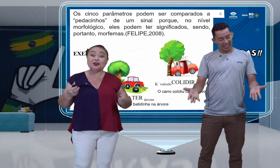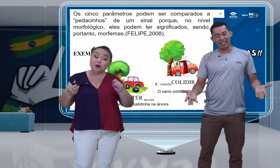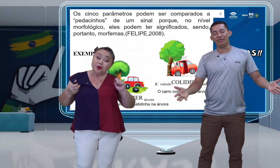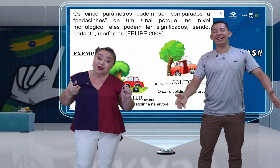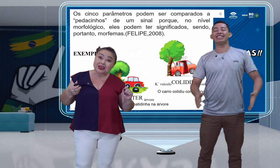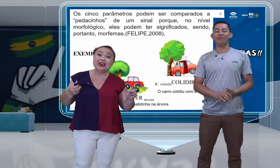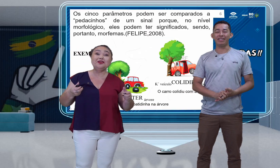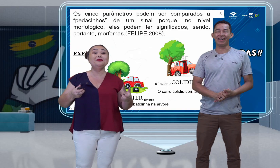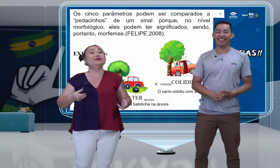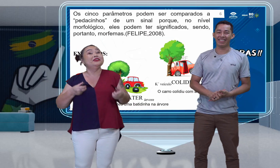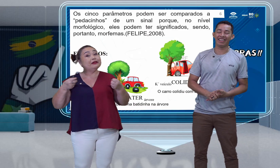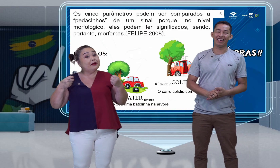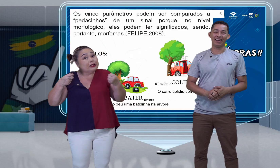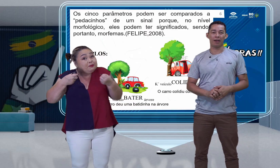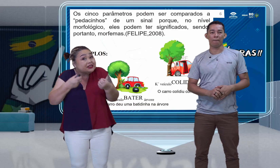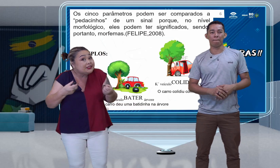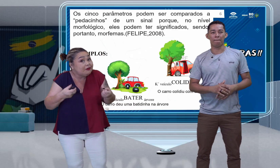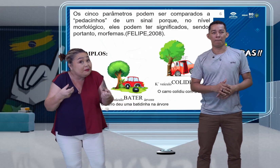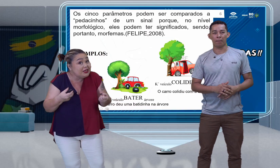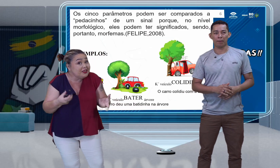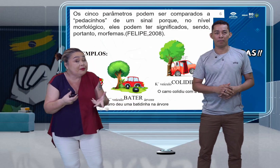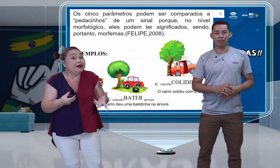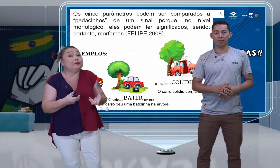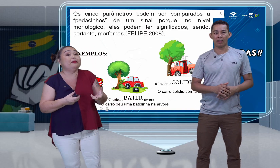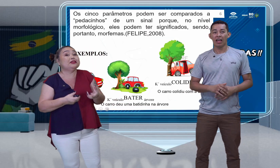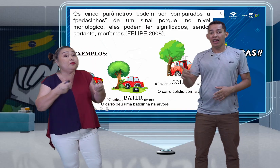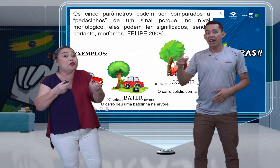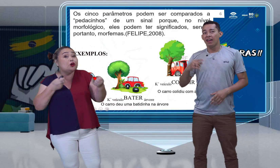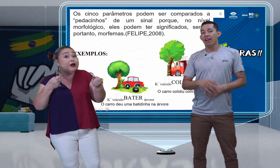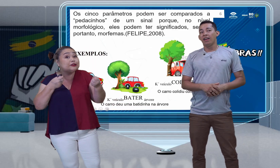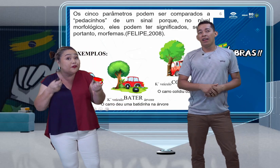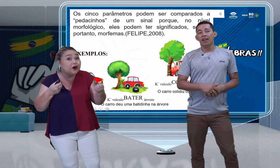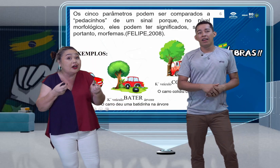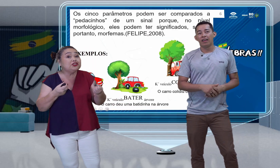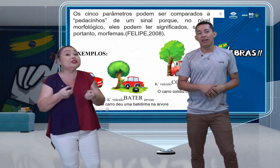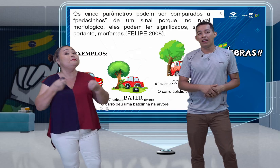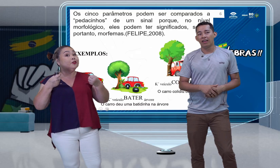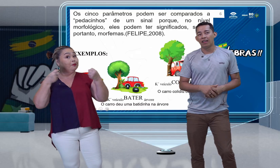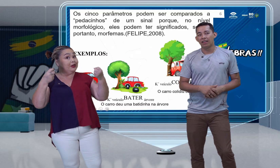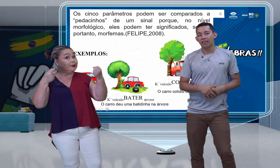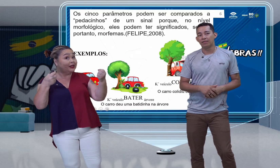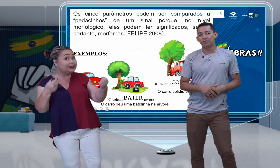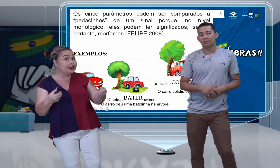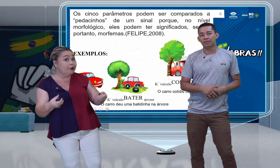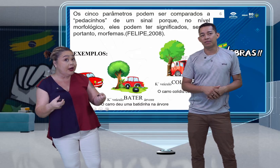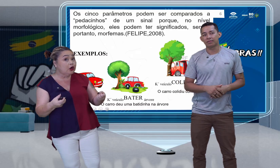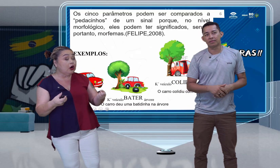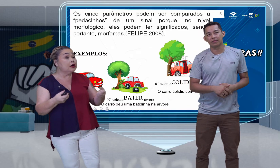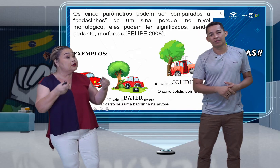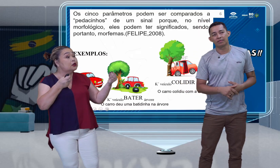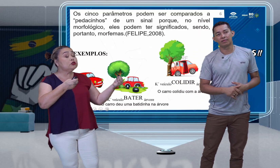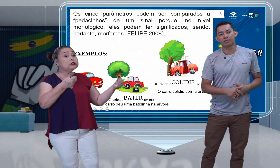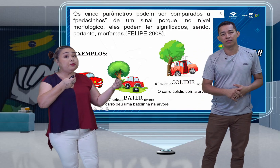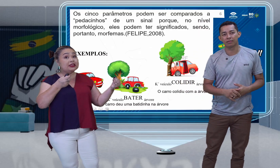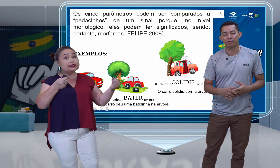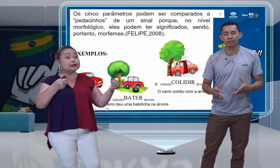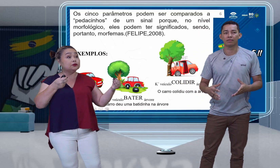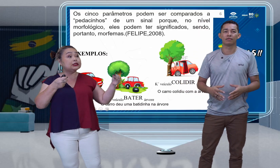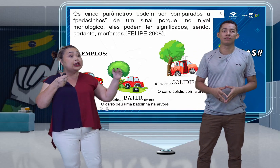Tem um pouquinho, também. a expressão é mínima. Bateu um pouquinho mais forte, uma expressão maior. Então, são os pedacinhos.